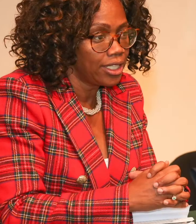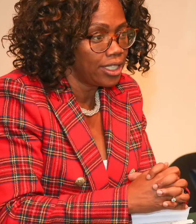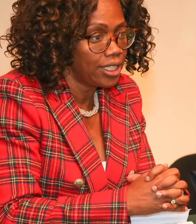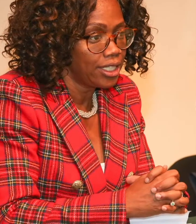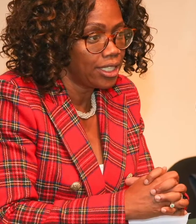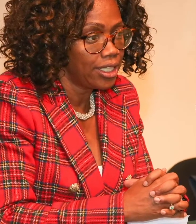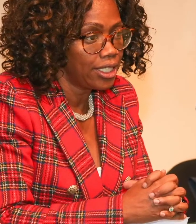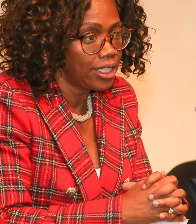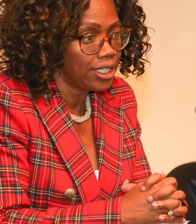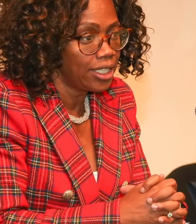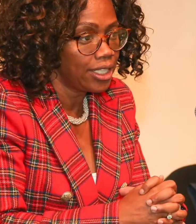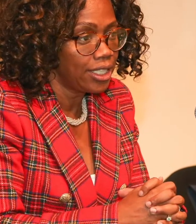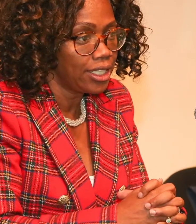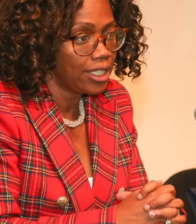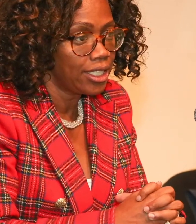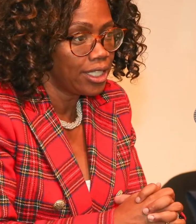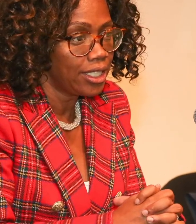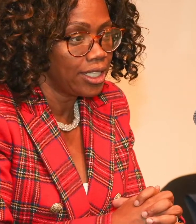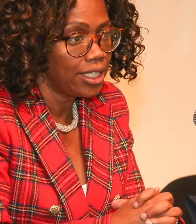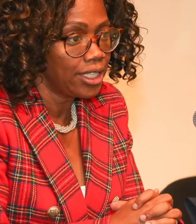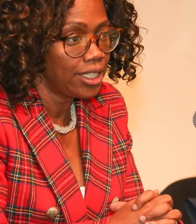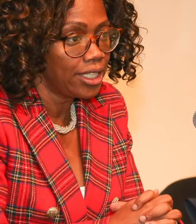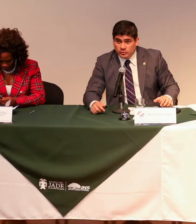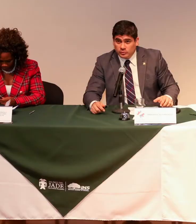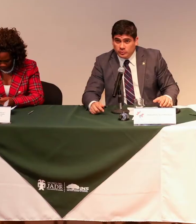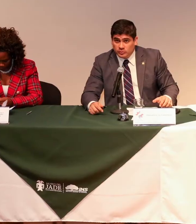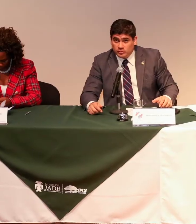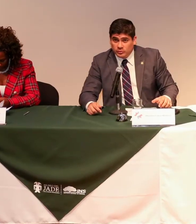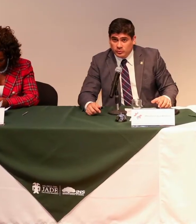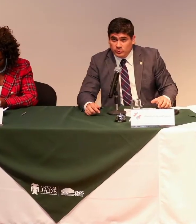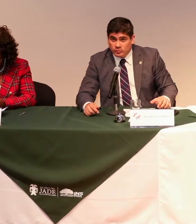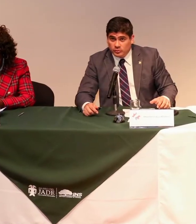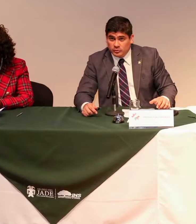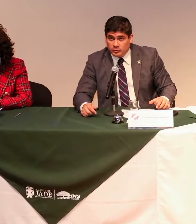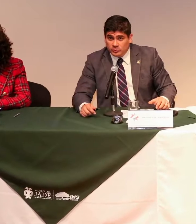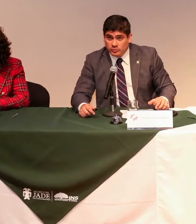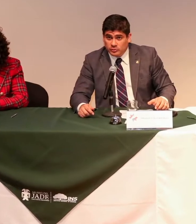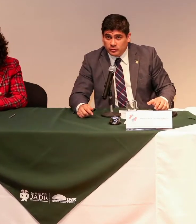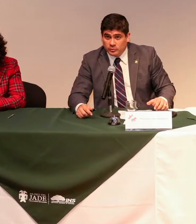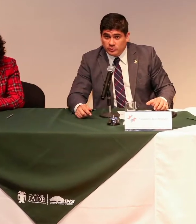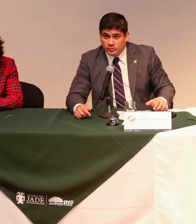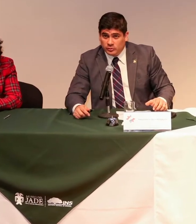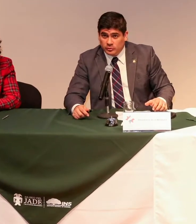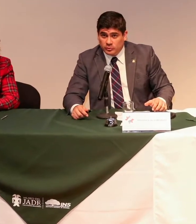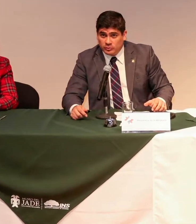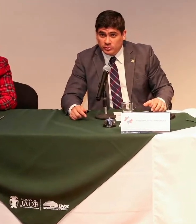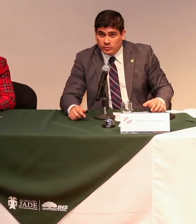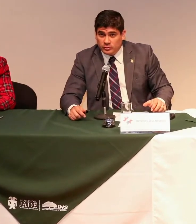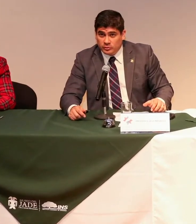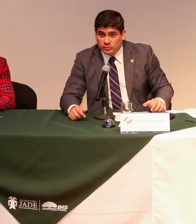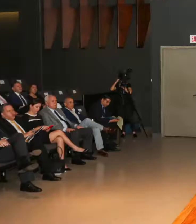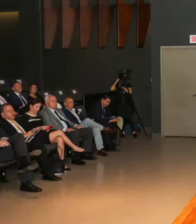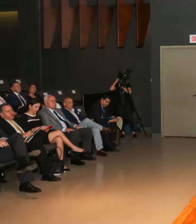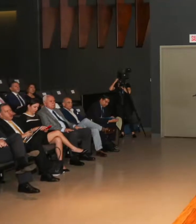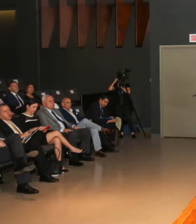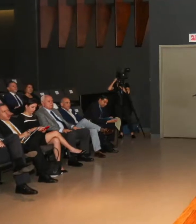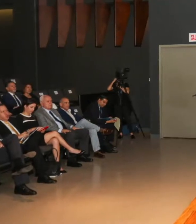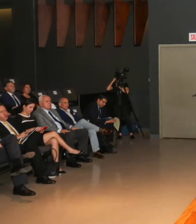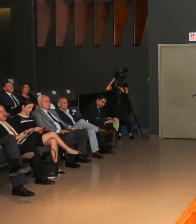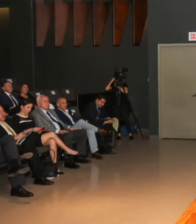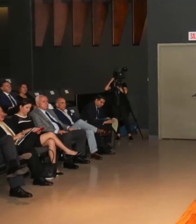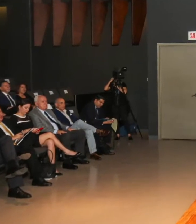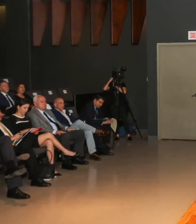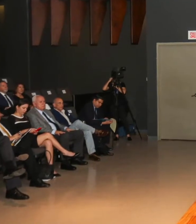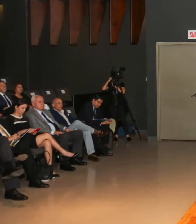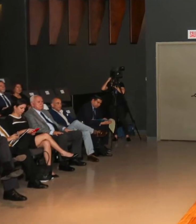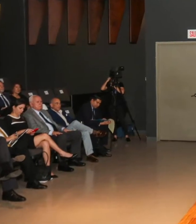municipalidad deberá suscribir un convenio específico con el ministerio de educación pública como marco legal para hacer efectiva